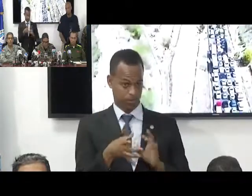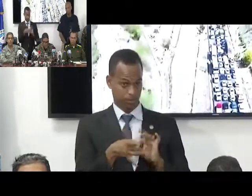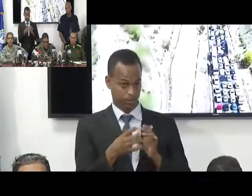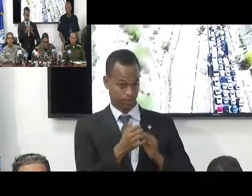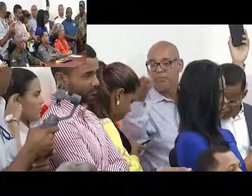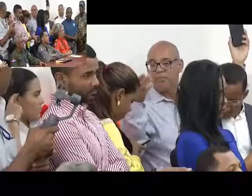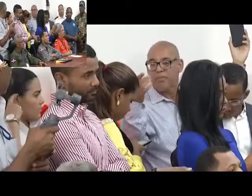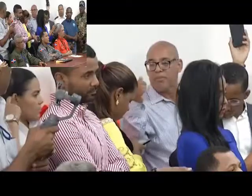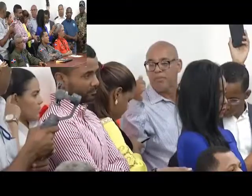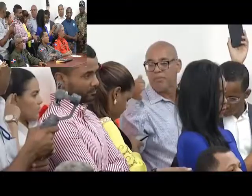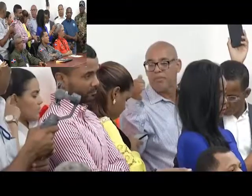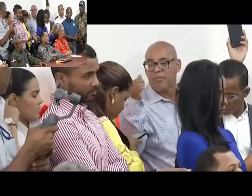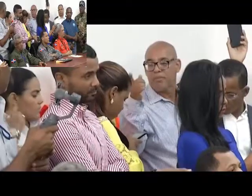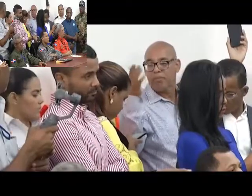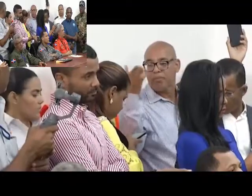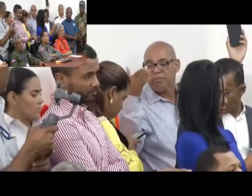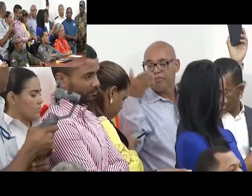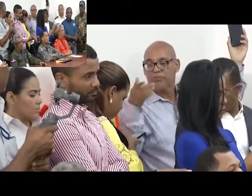la República Dominicana,